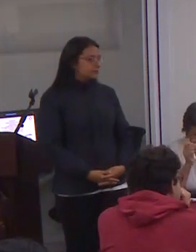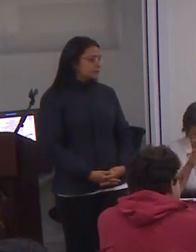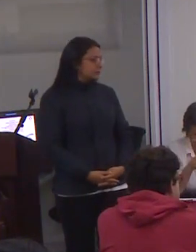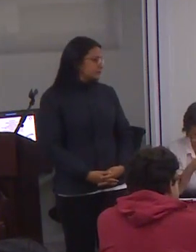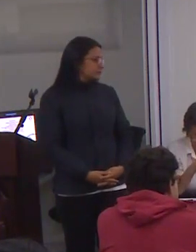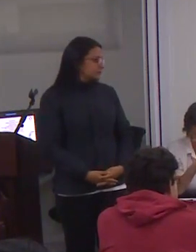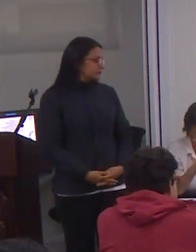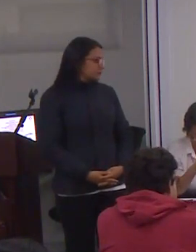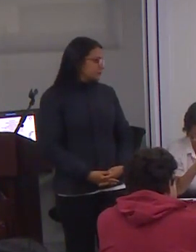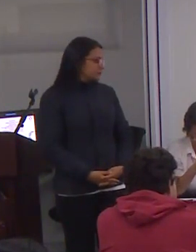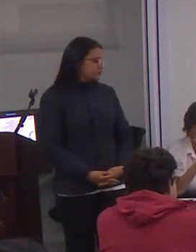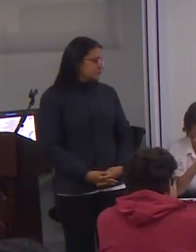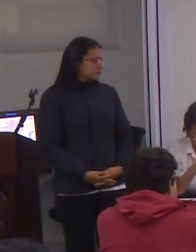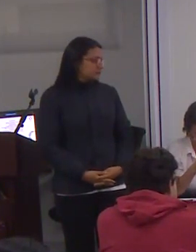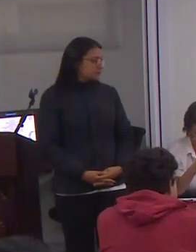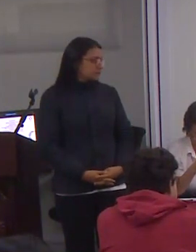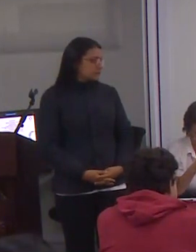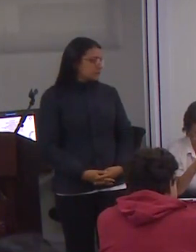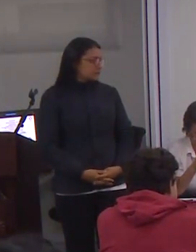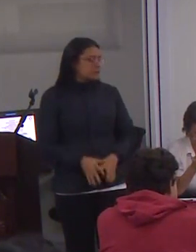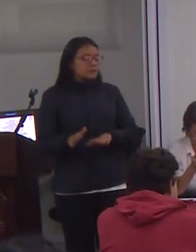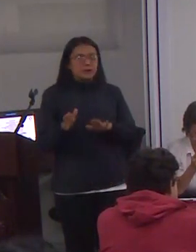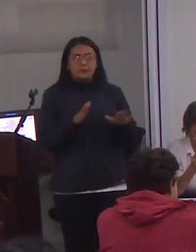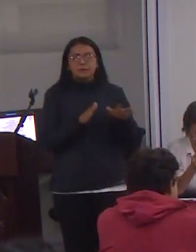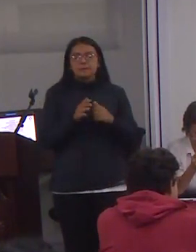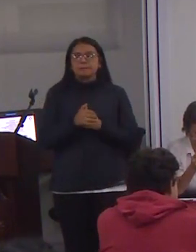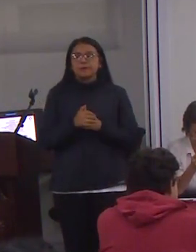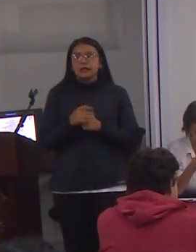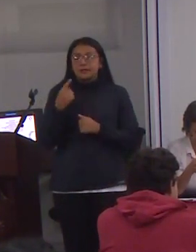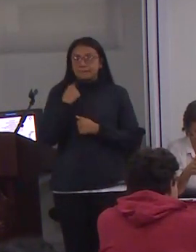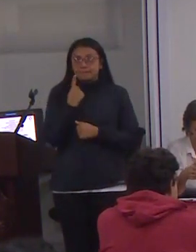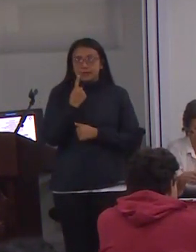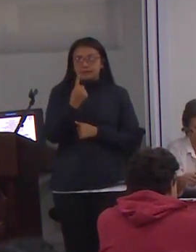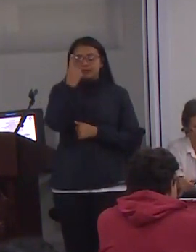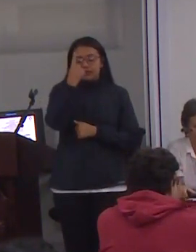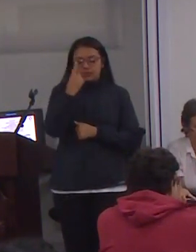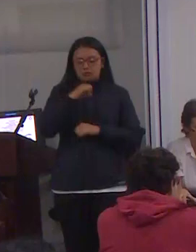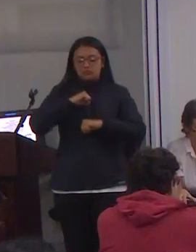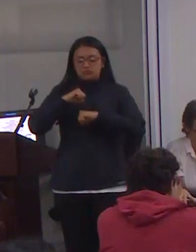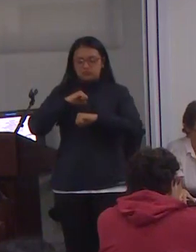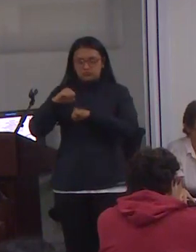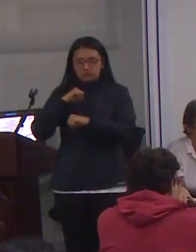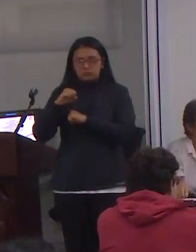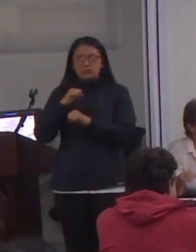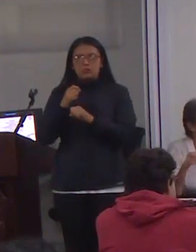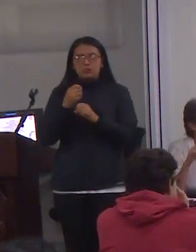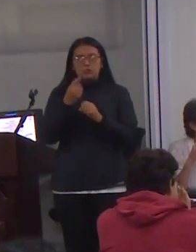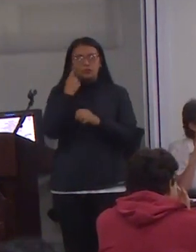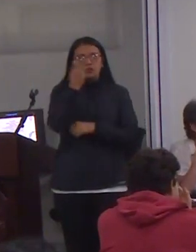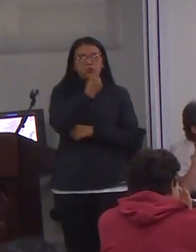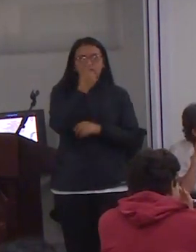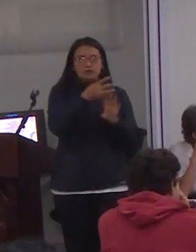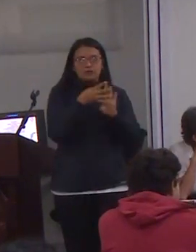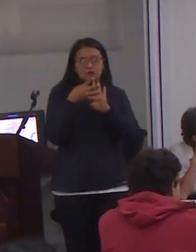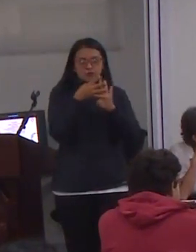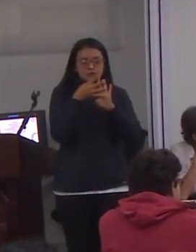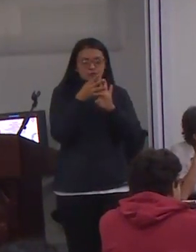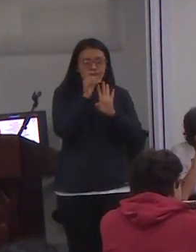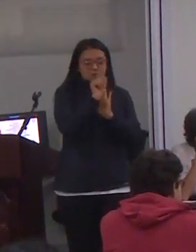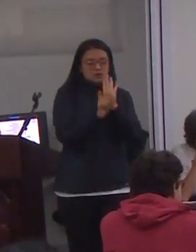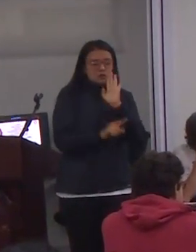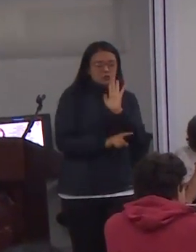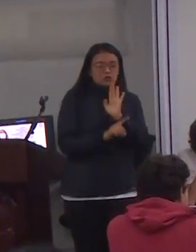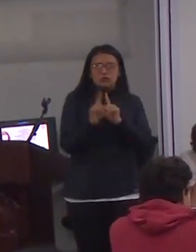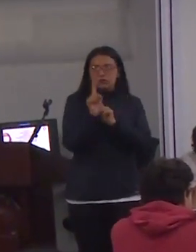Bueno fue la primera cuestión que hicimos y es buscar el formulario de inscripción no pregunta